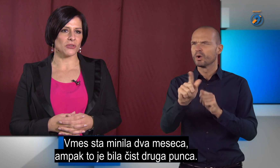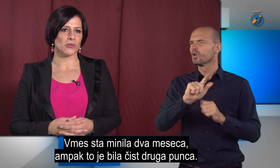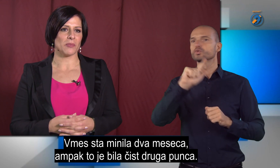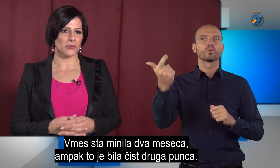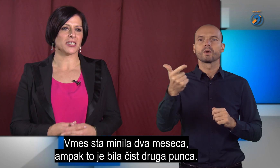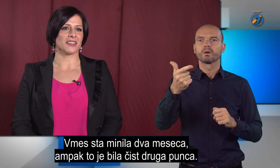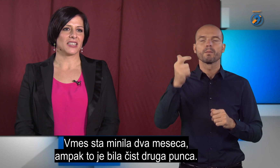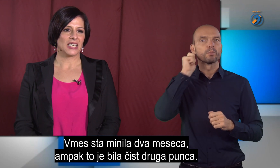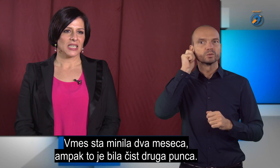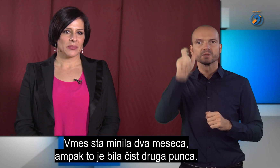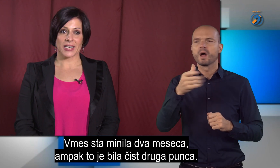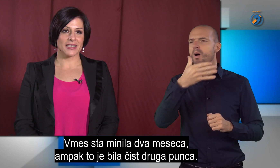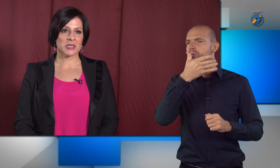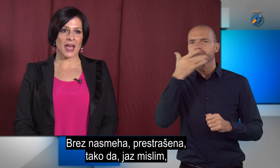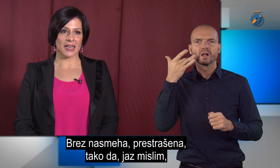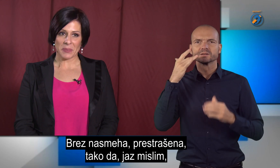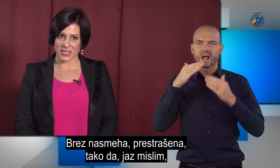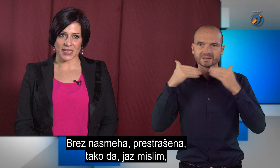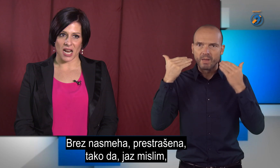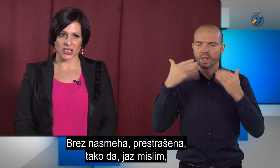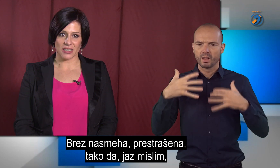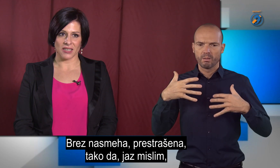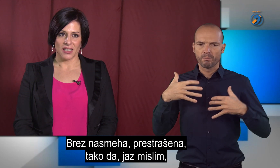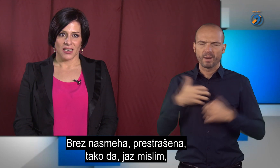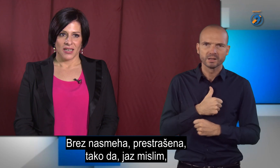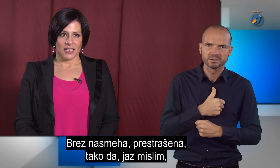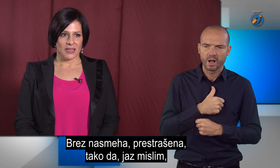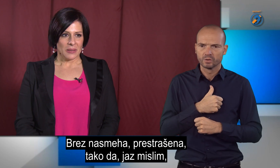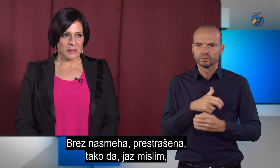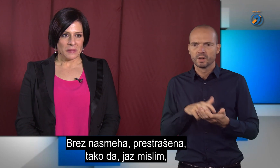čist druga punca. Brez nasmeha, prestrašena.